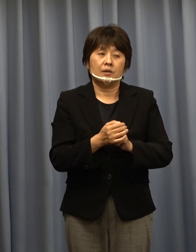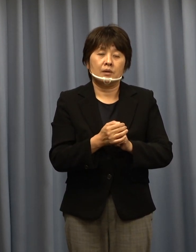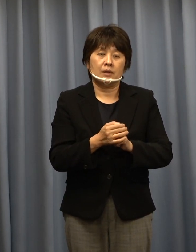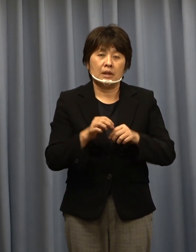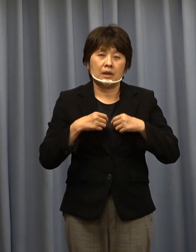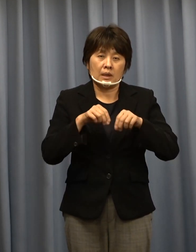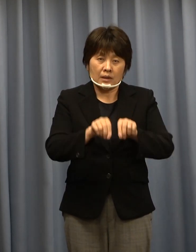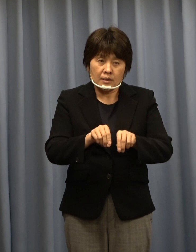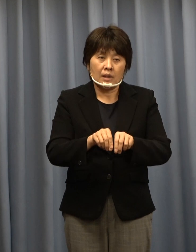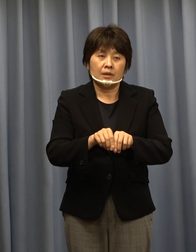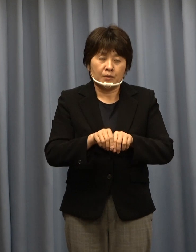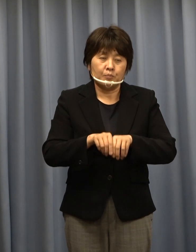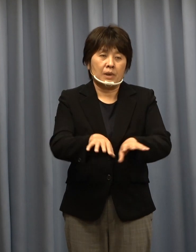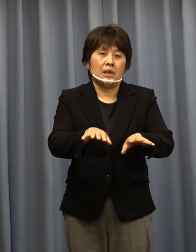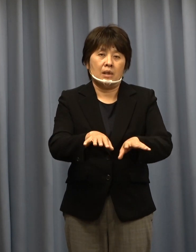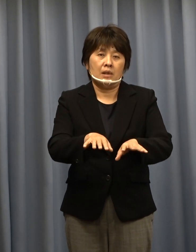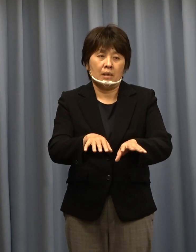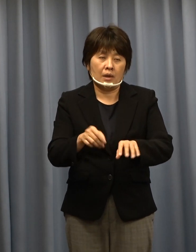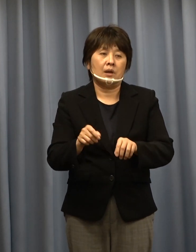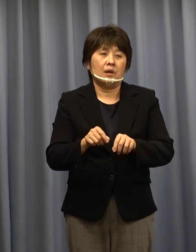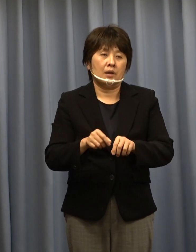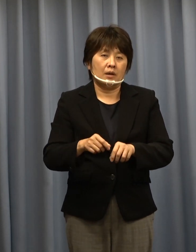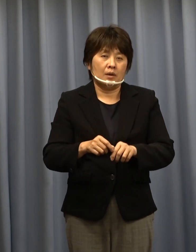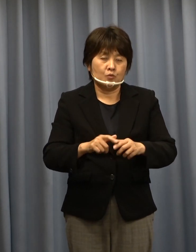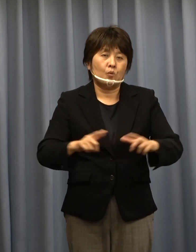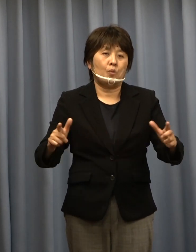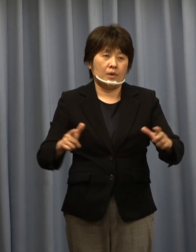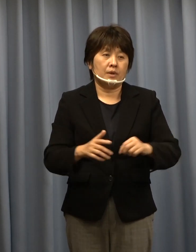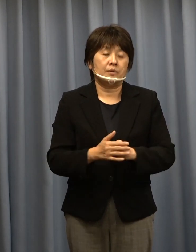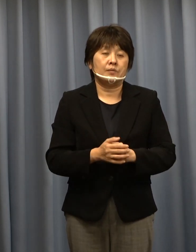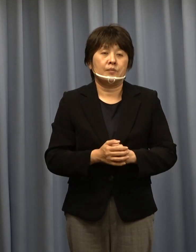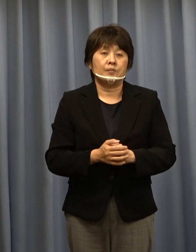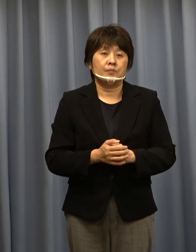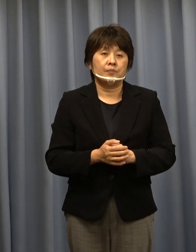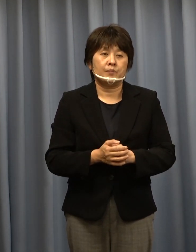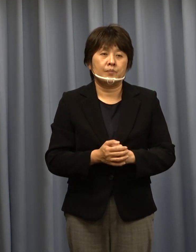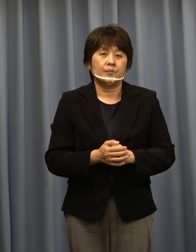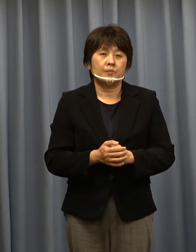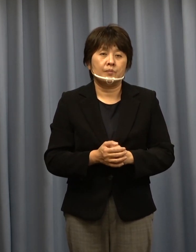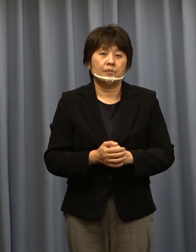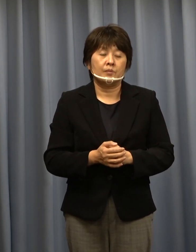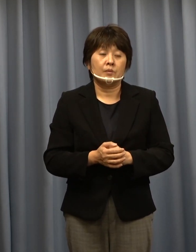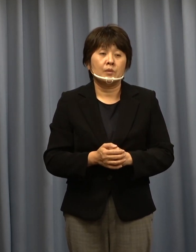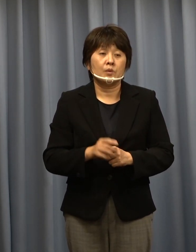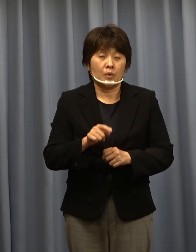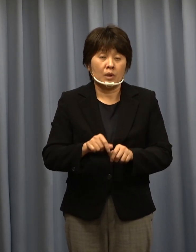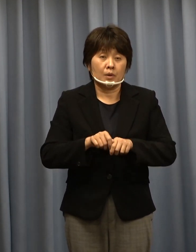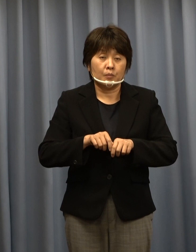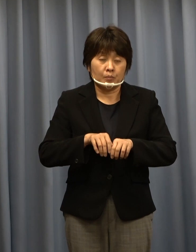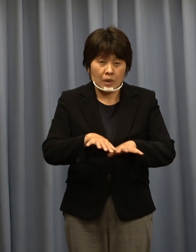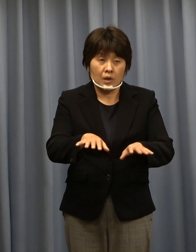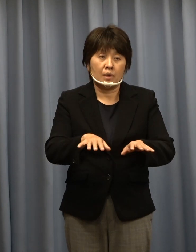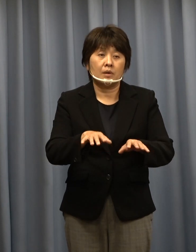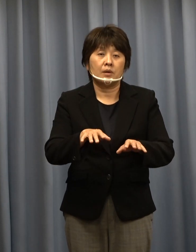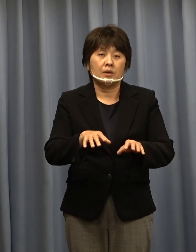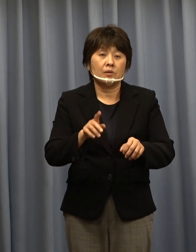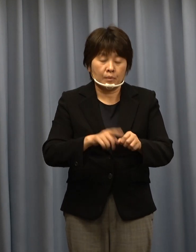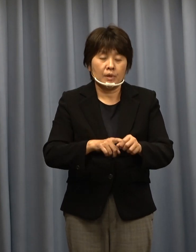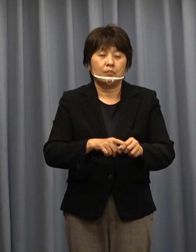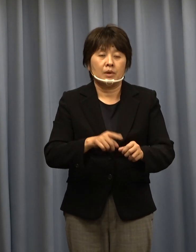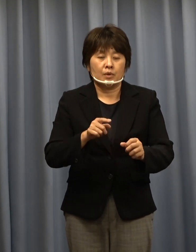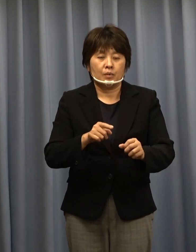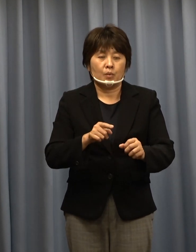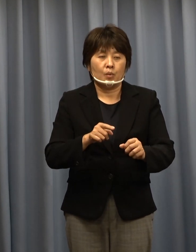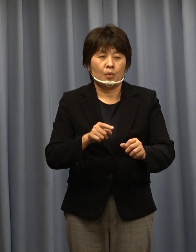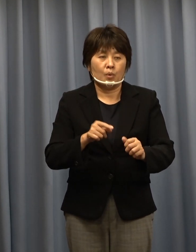感染力は強いということは明らかです。したがってこれがまん延防止等重点措置を強